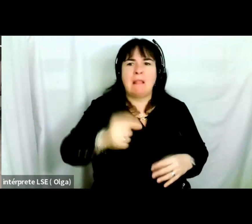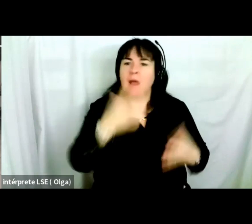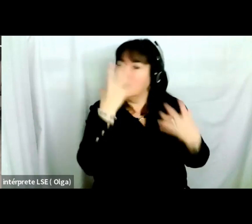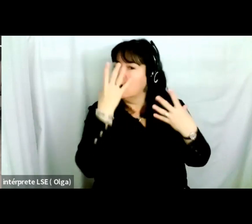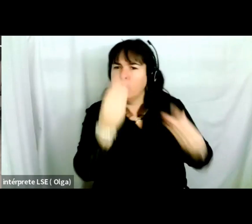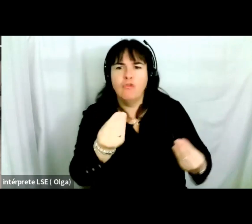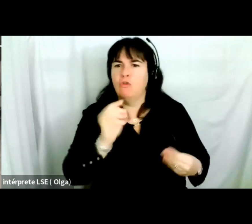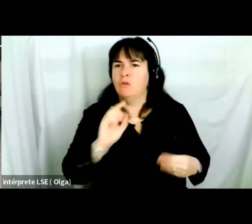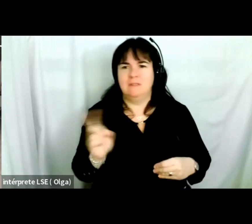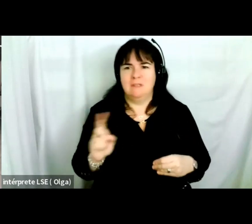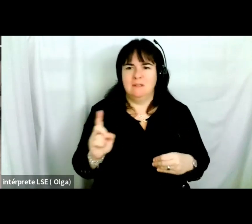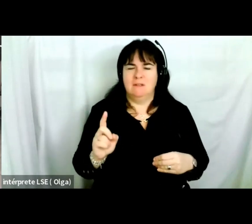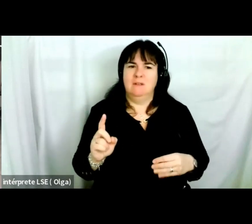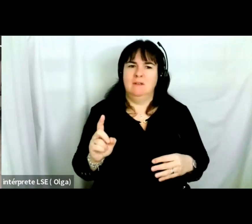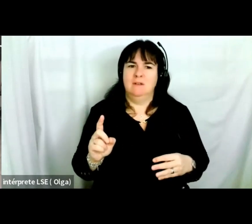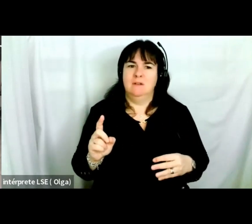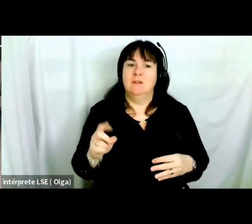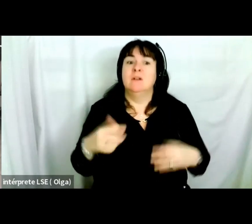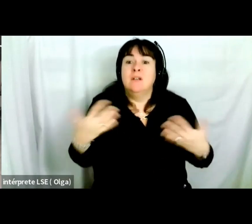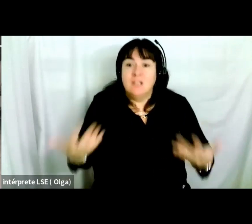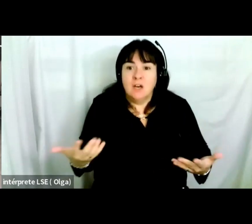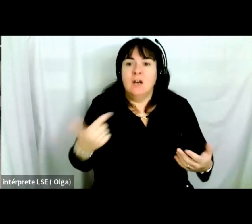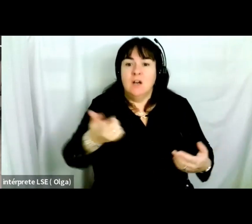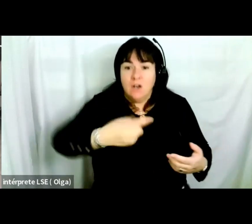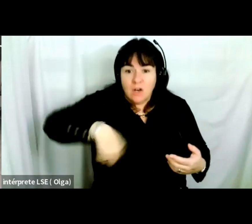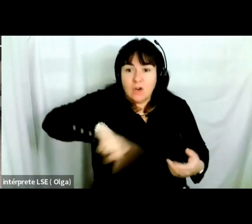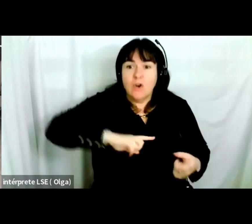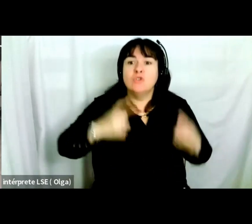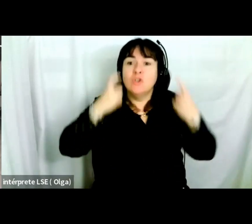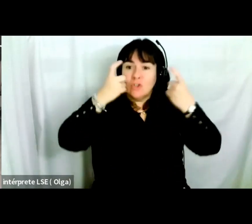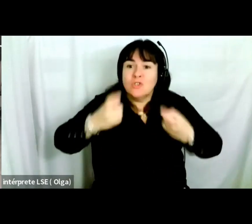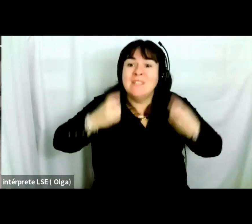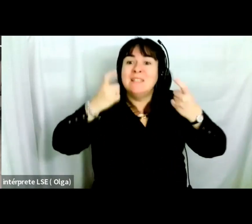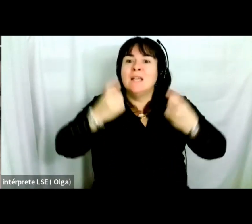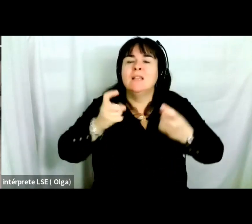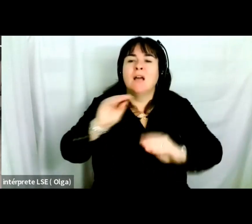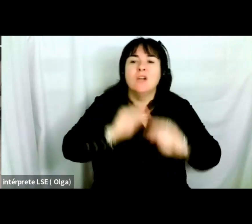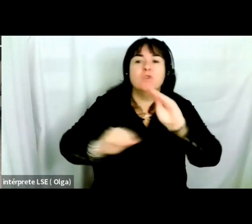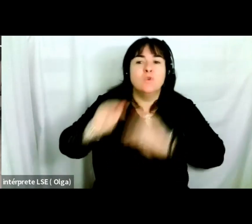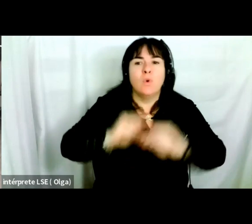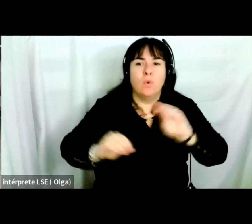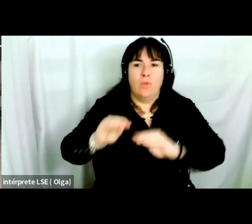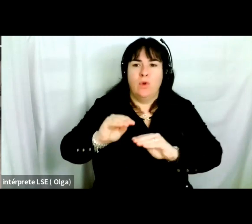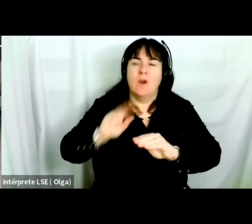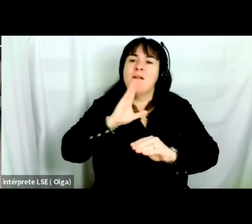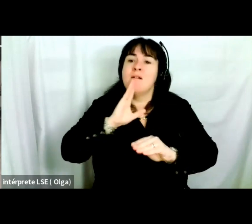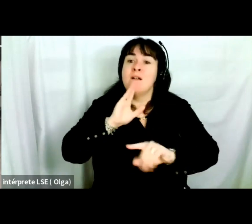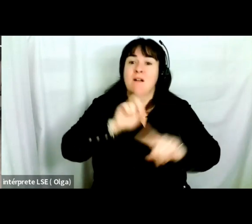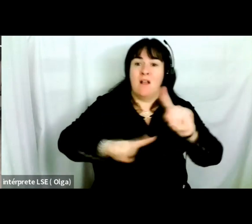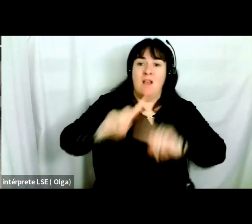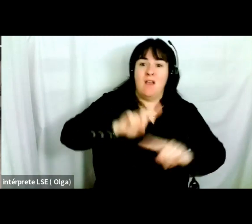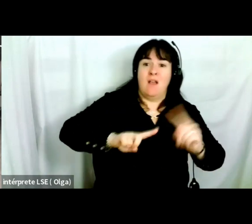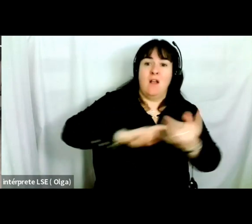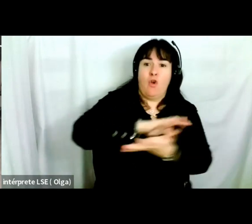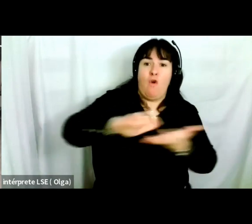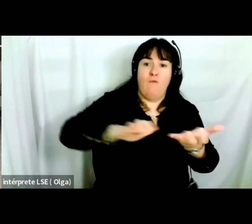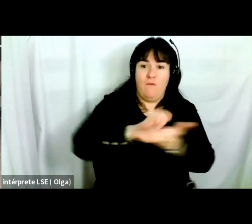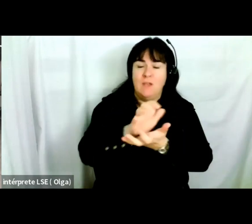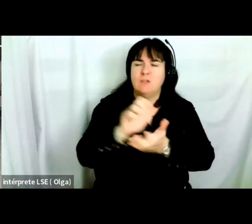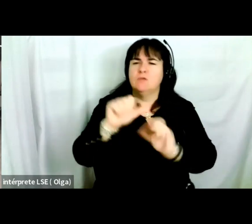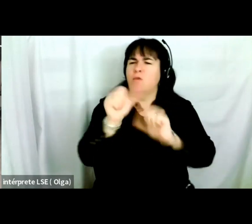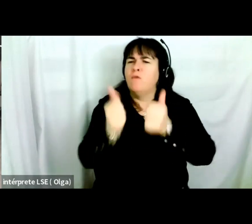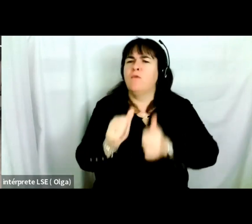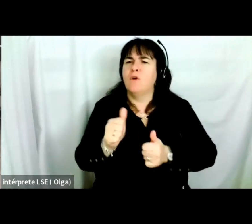Entonces, la forma de intentar resolver los conflictos de otra manera, mucho más amable, mucho más